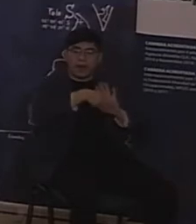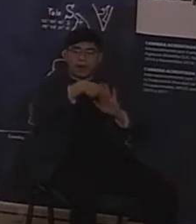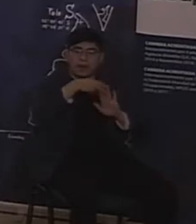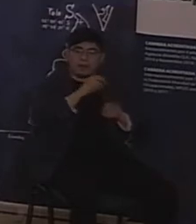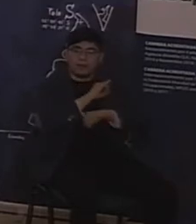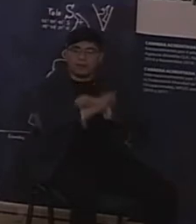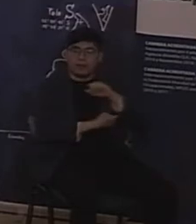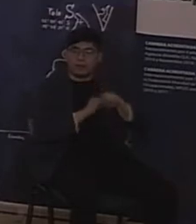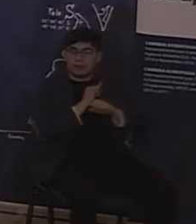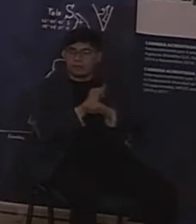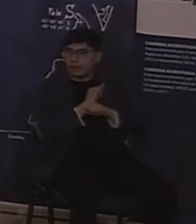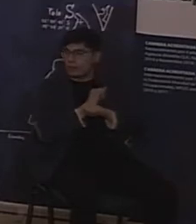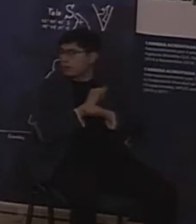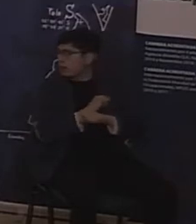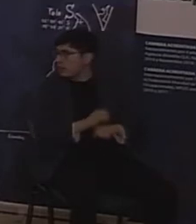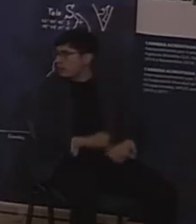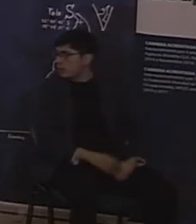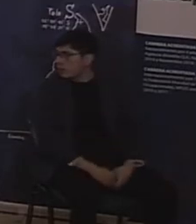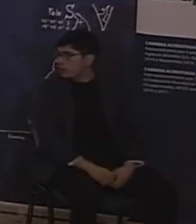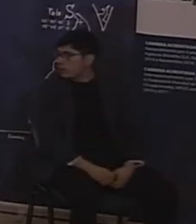tiene música en vivo